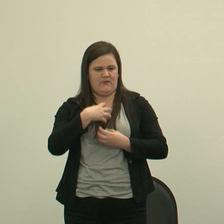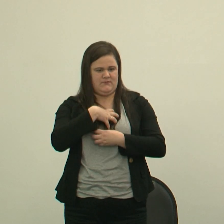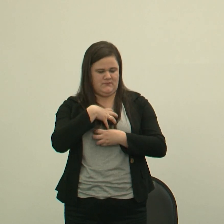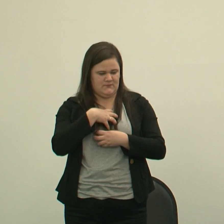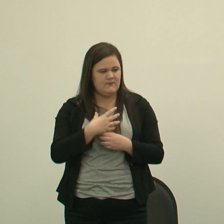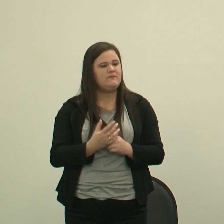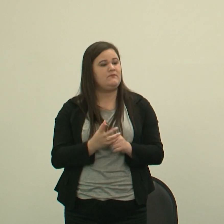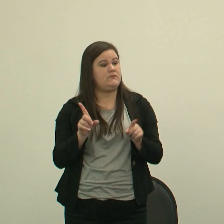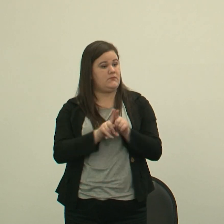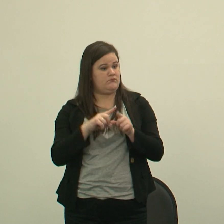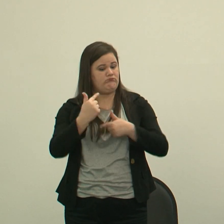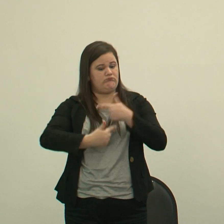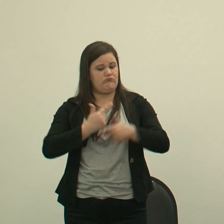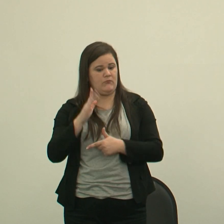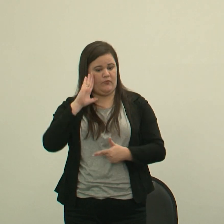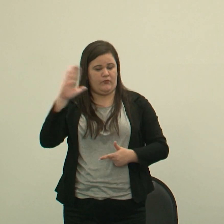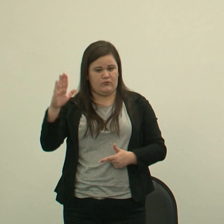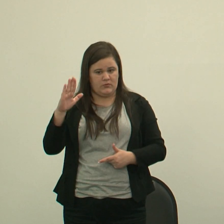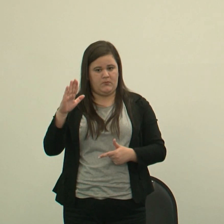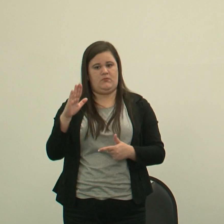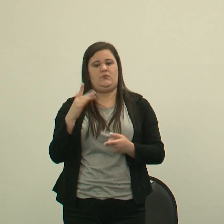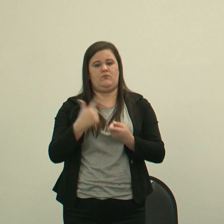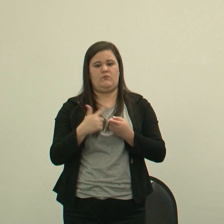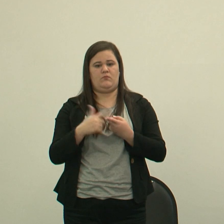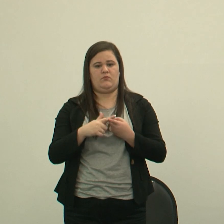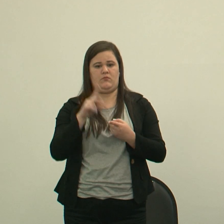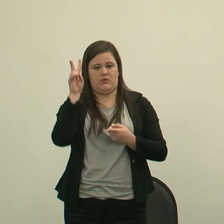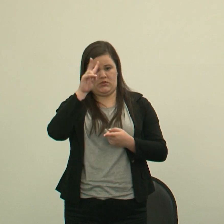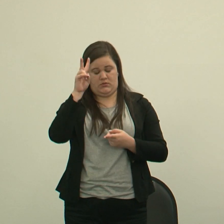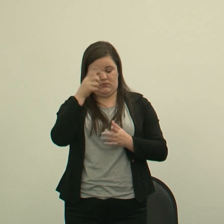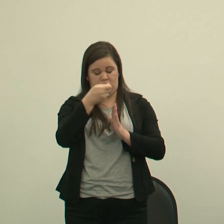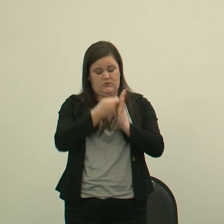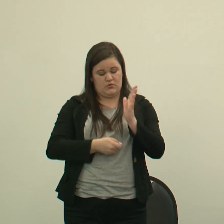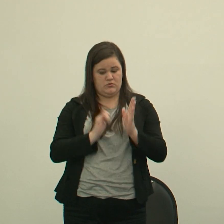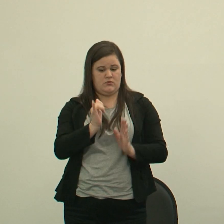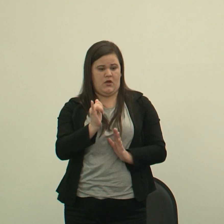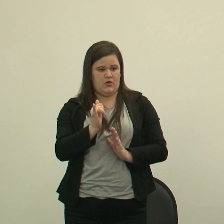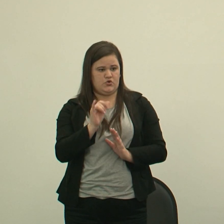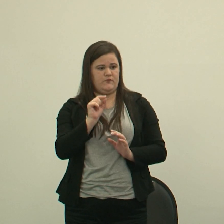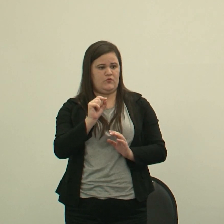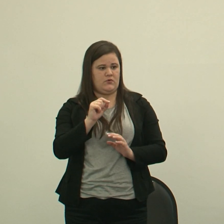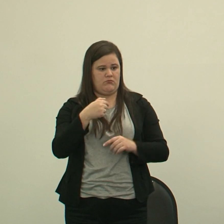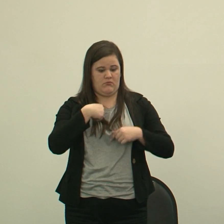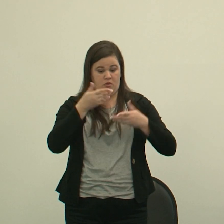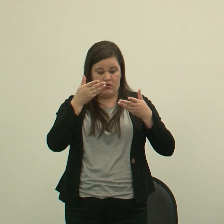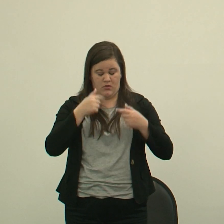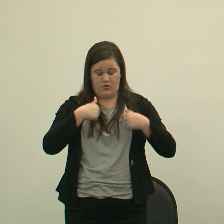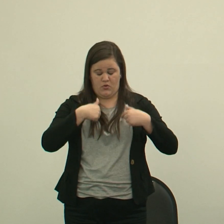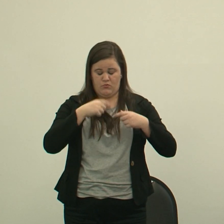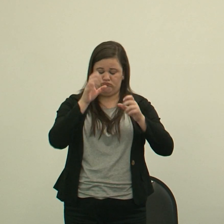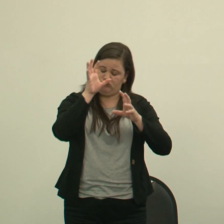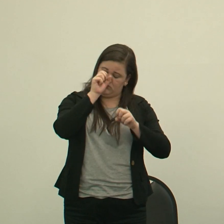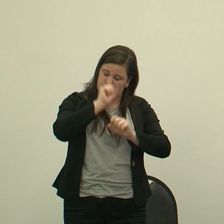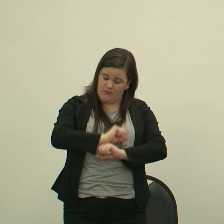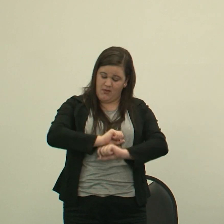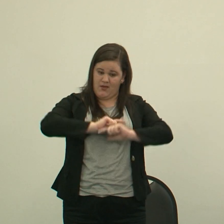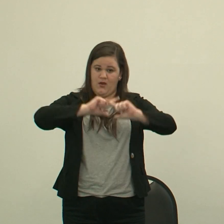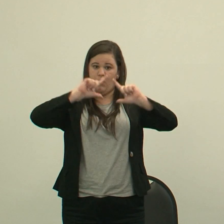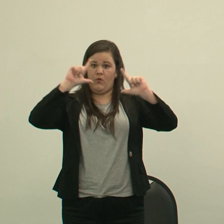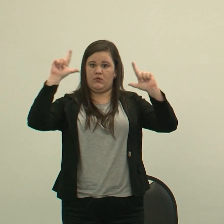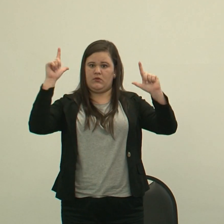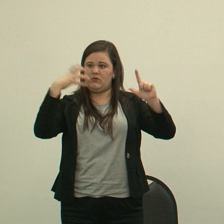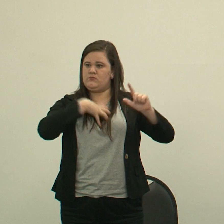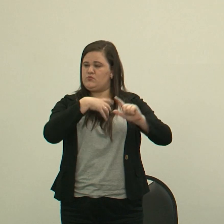trabalho em fundamental e estou trabalhando em texto narrativo, você acordou no corpo de outra pessoa. Quais são os desafios que você enfrenta?